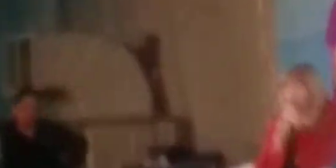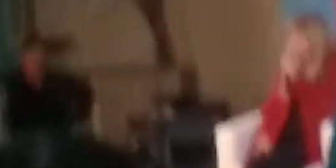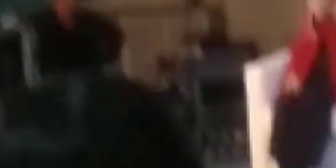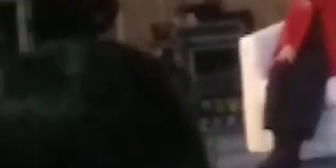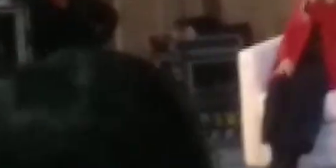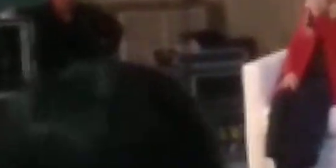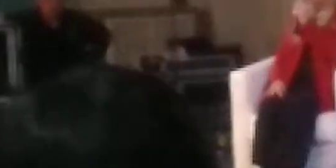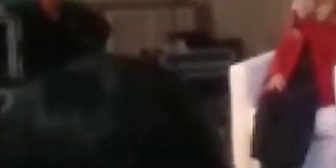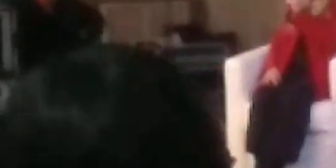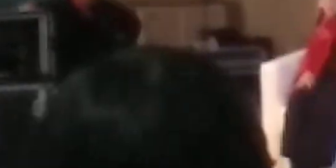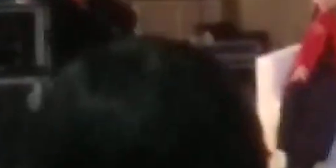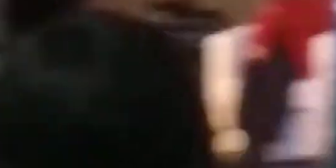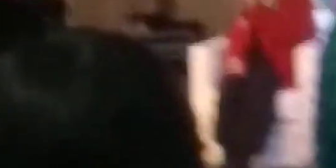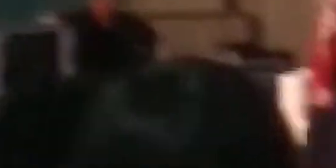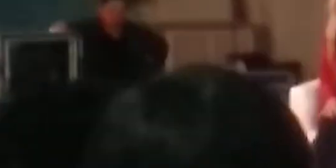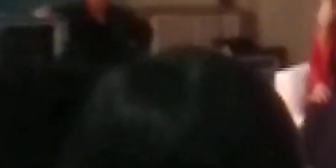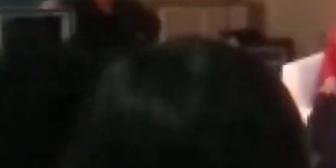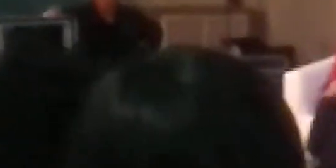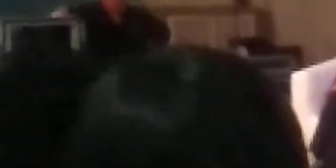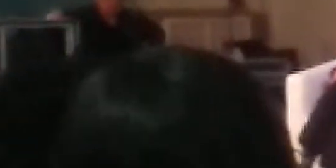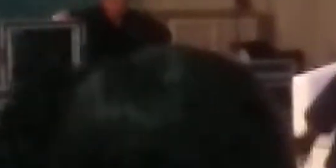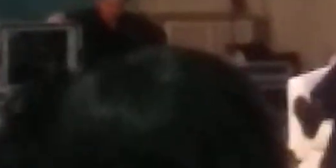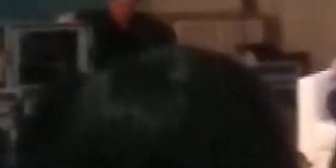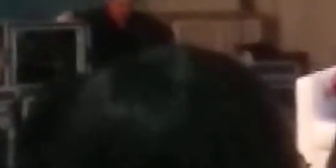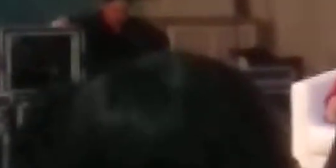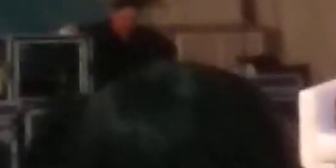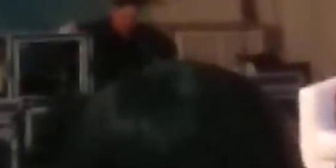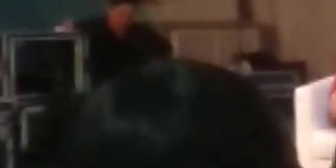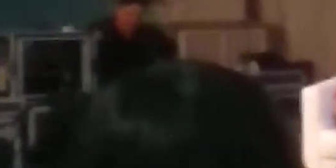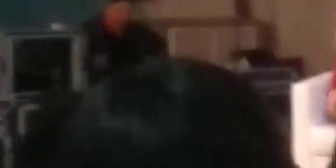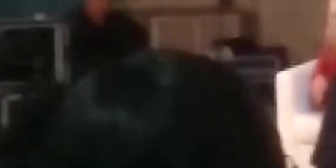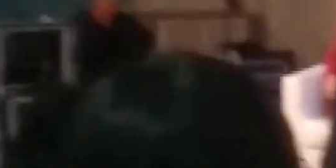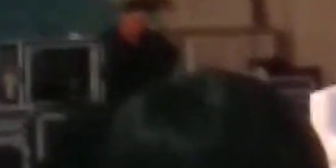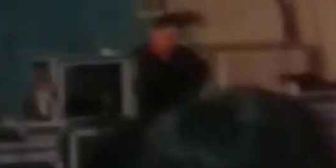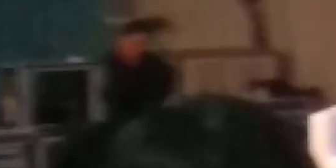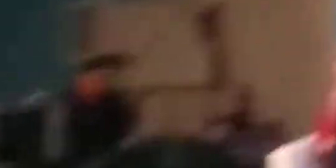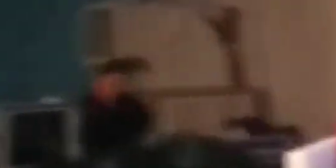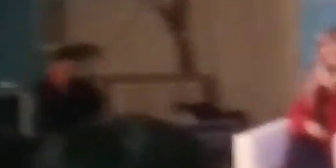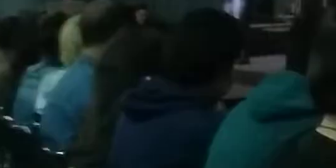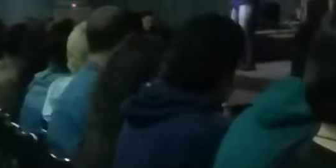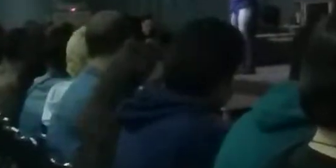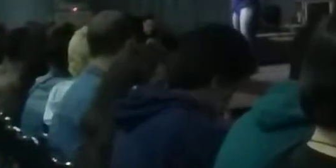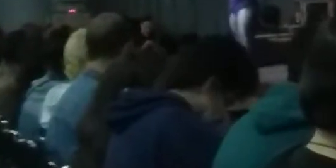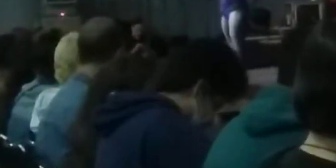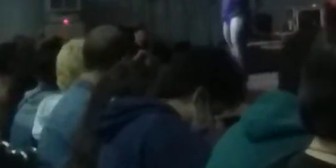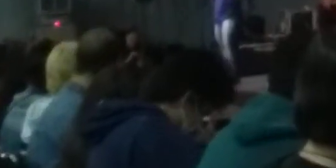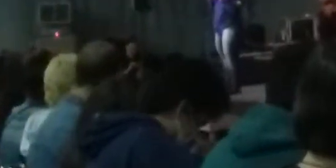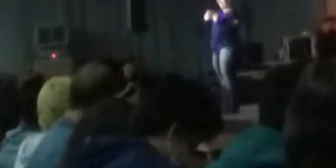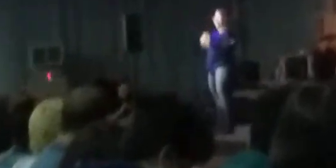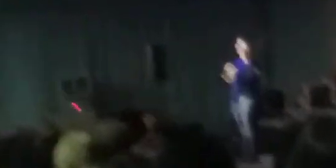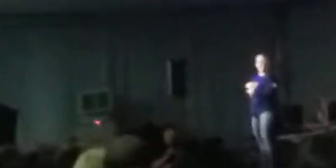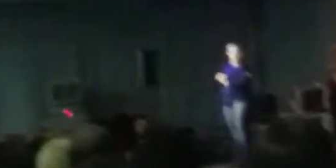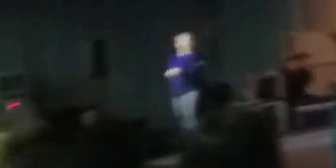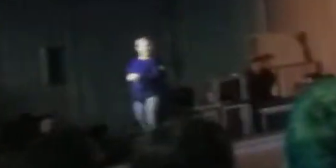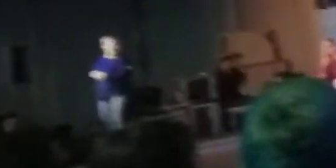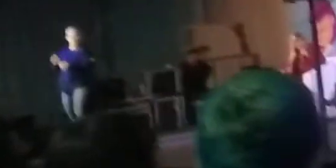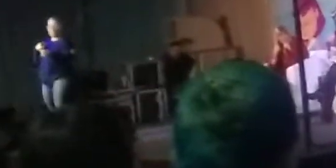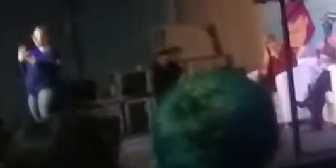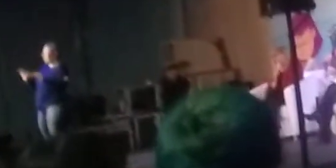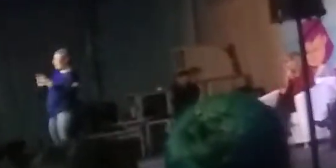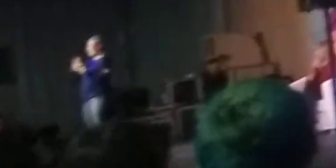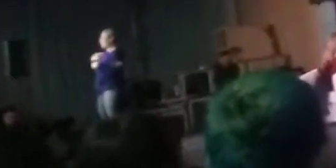Ela não tem frio, gente. Boa noite, desculpa. Morrendo de frio. Eu tô nervosa, queria dizer. Por enquanto eu